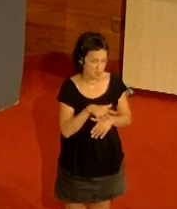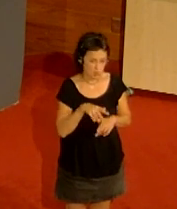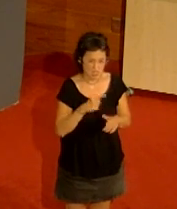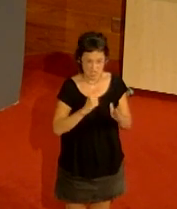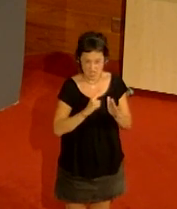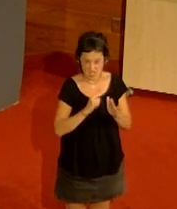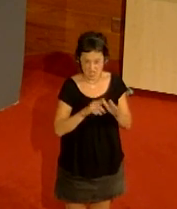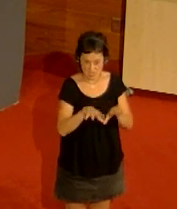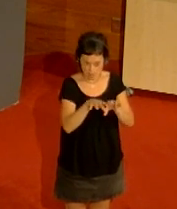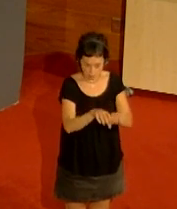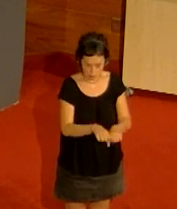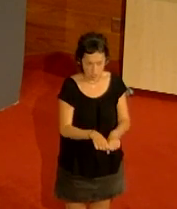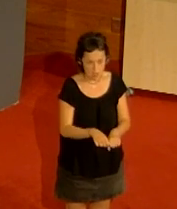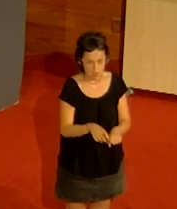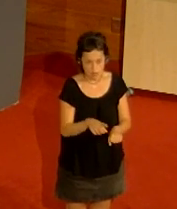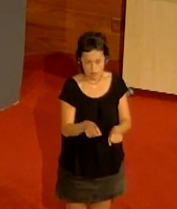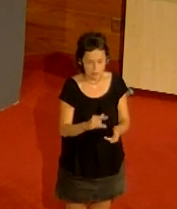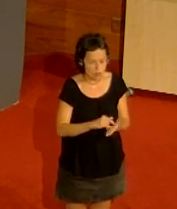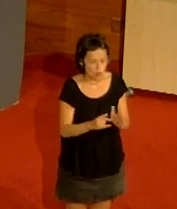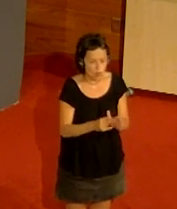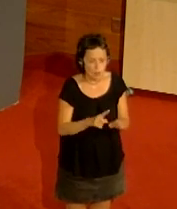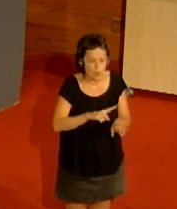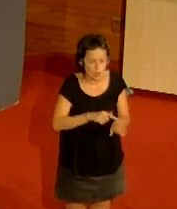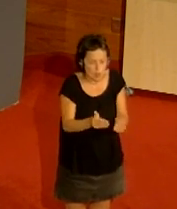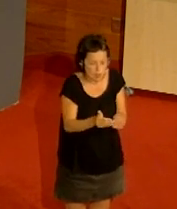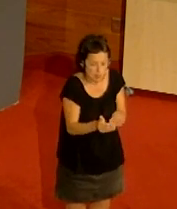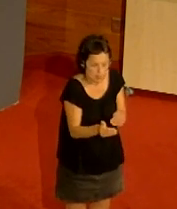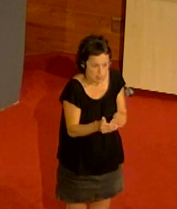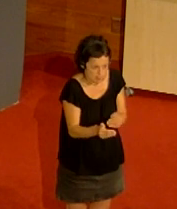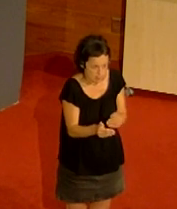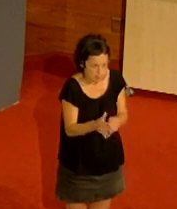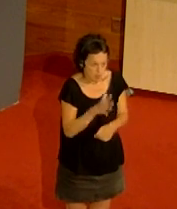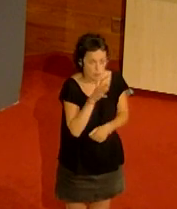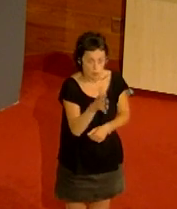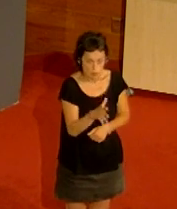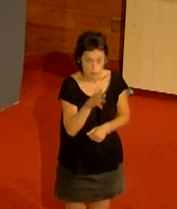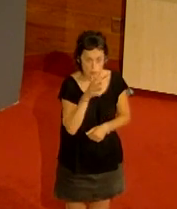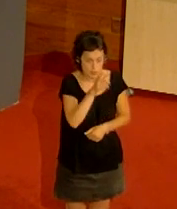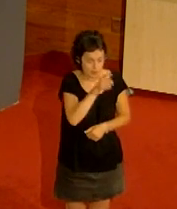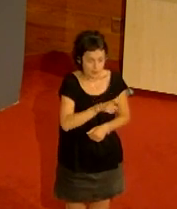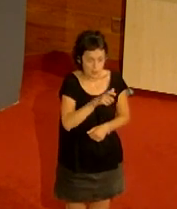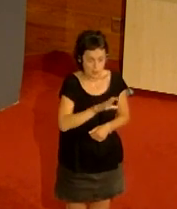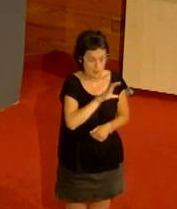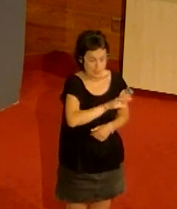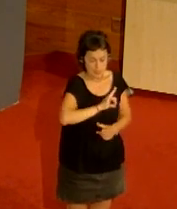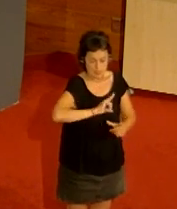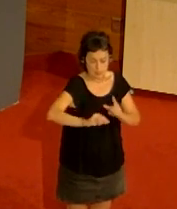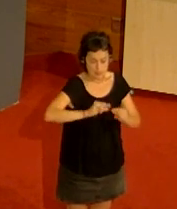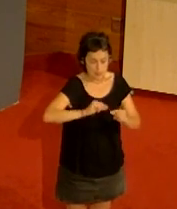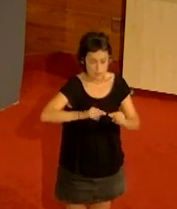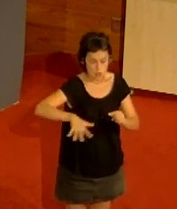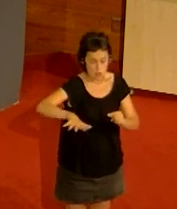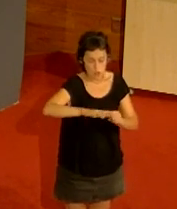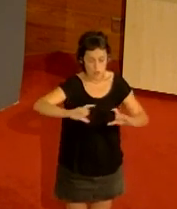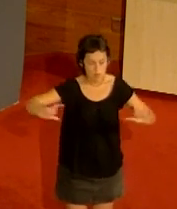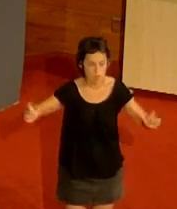refugiados es una gran solución a corto plazo. ¿Por qué? Porque la gente sale de un país, concentras a todo el mundo en un lugar en el cual tú puedes dar